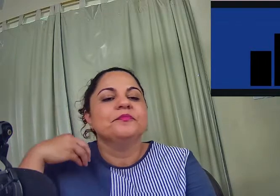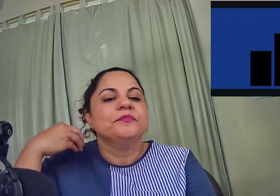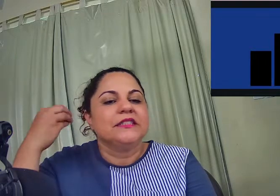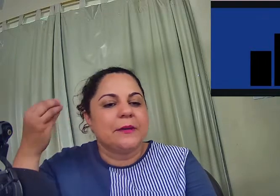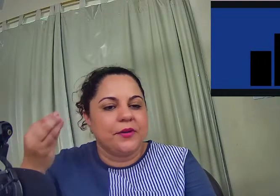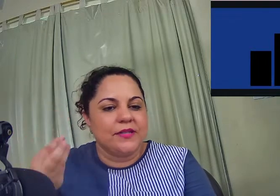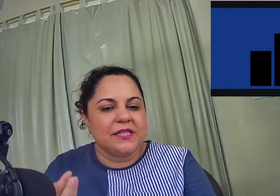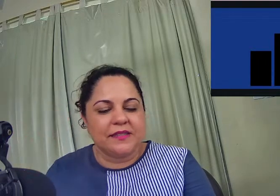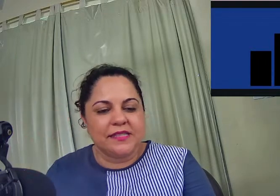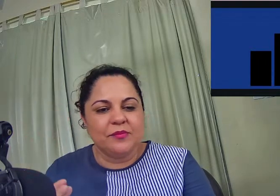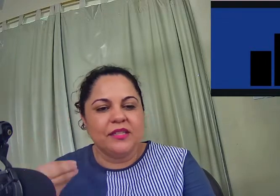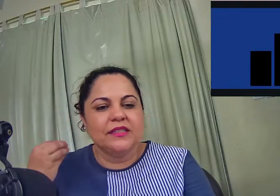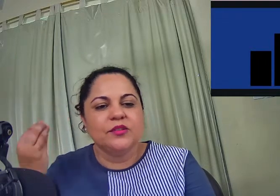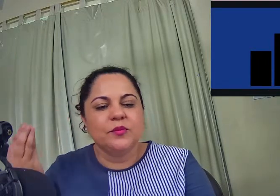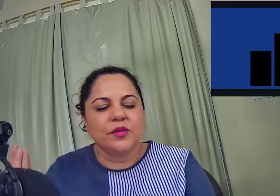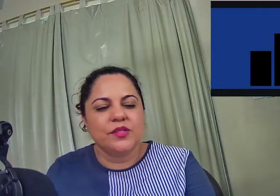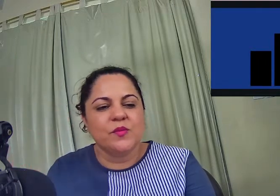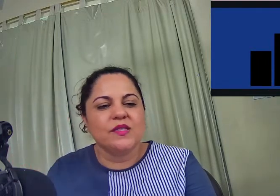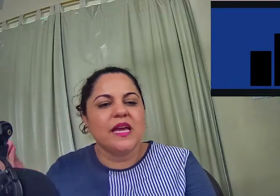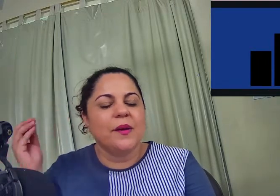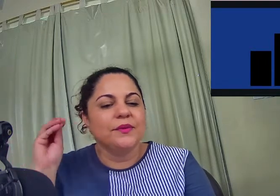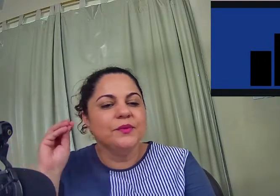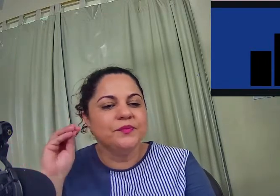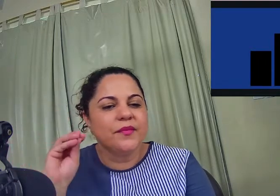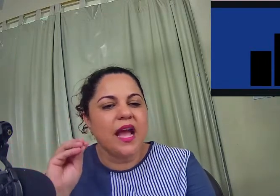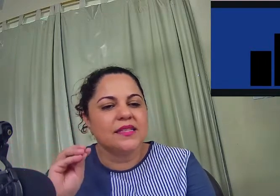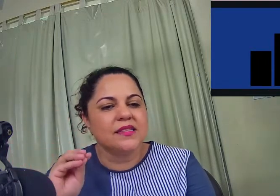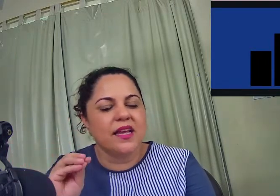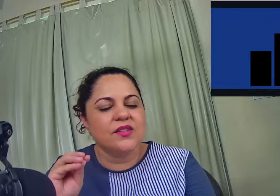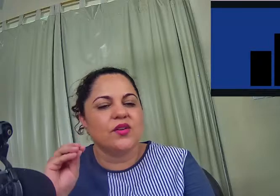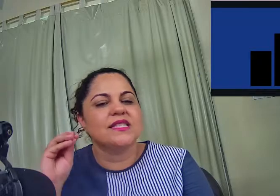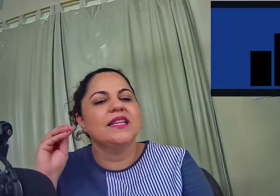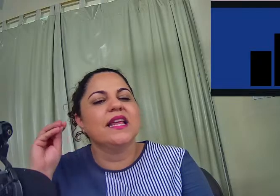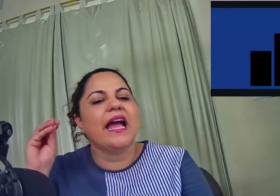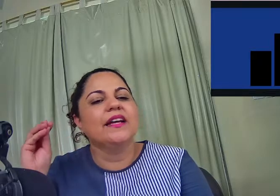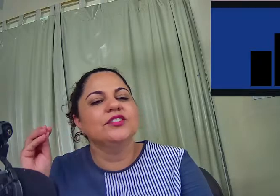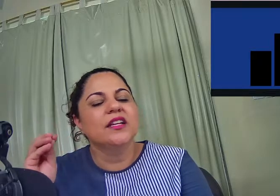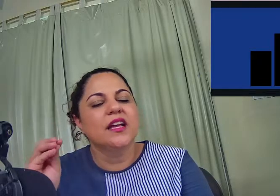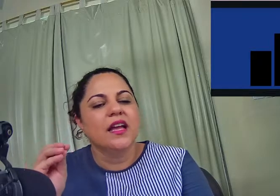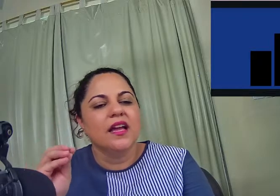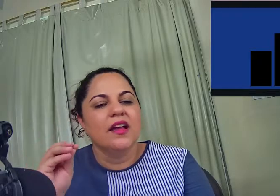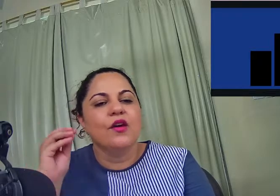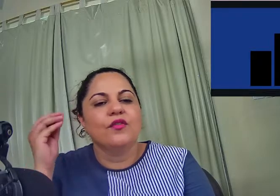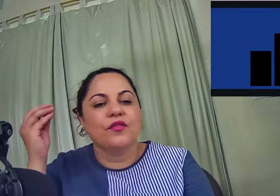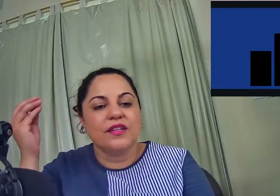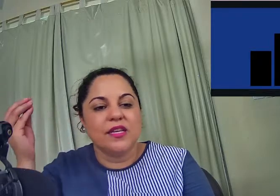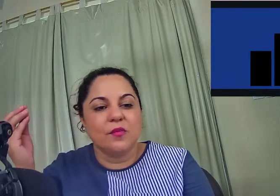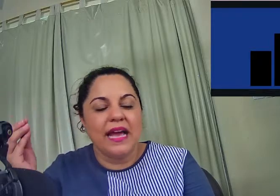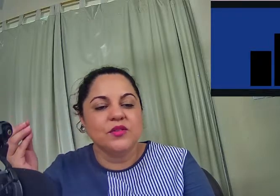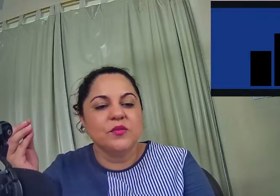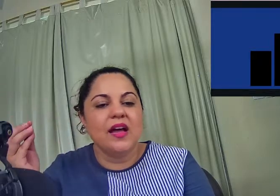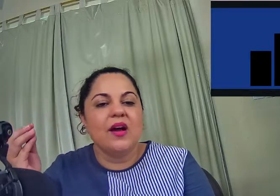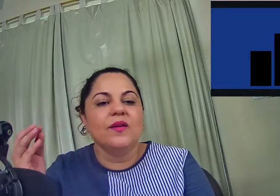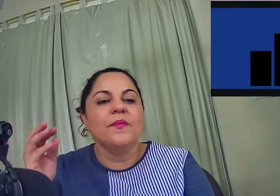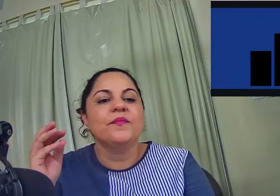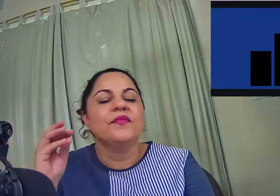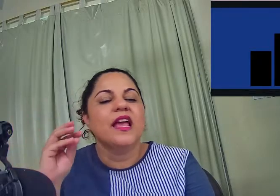Na próxima semana, no próximo sábado, às 3 horas da tarde, eu vou fazer mais uma aula e